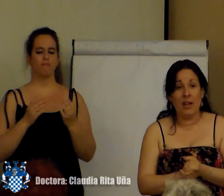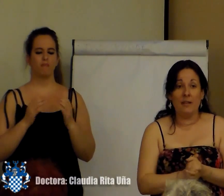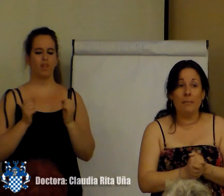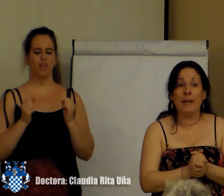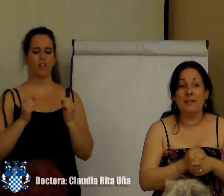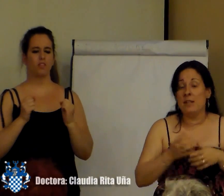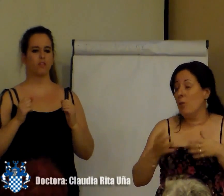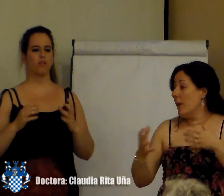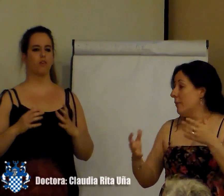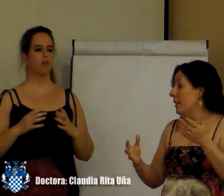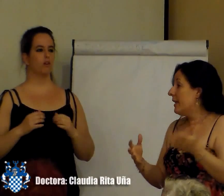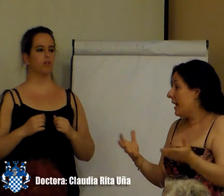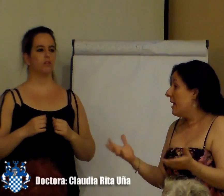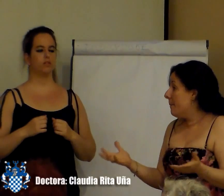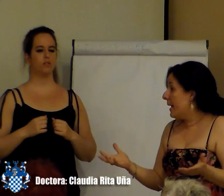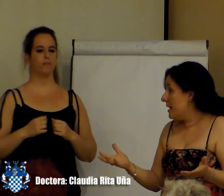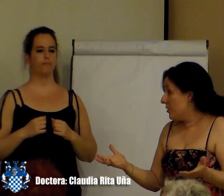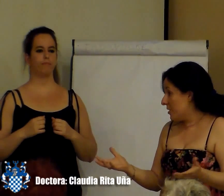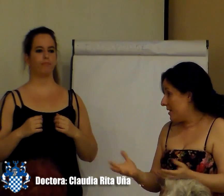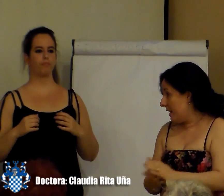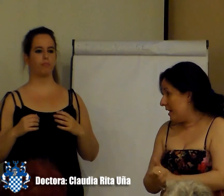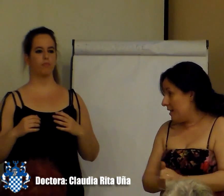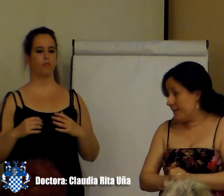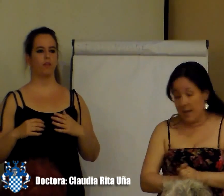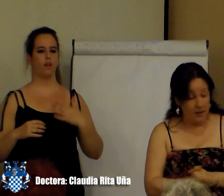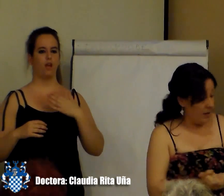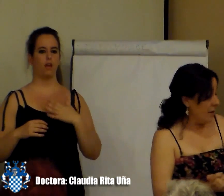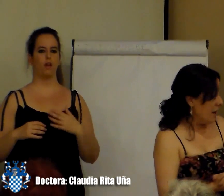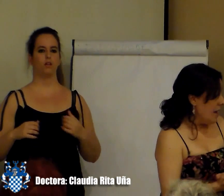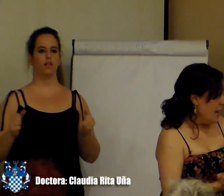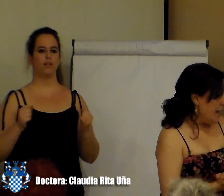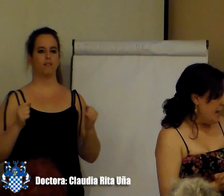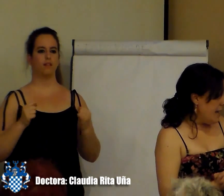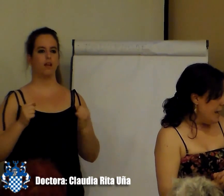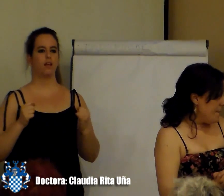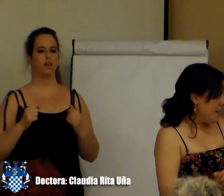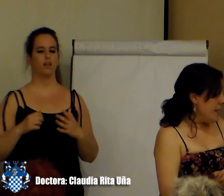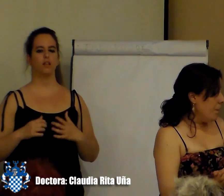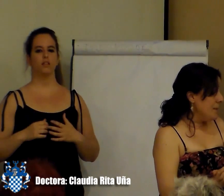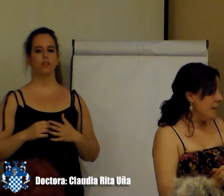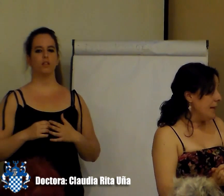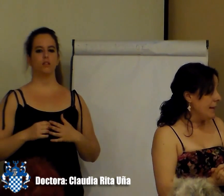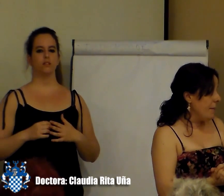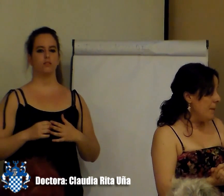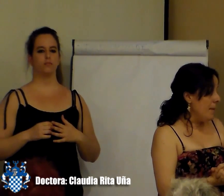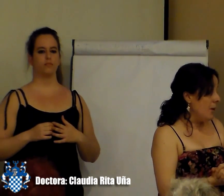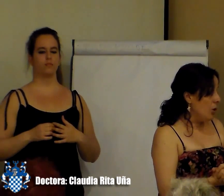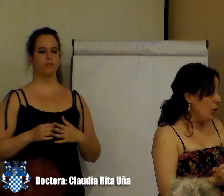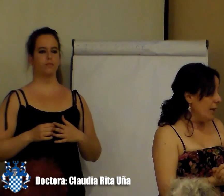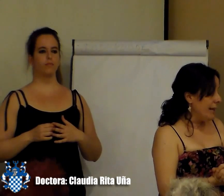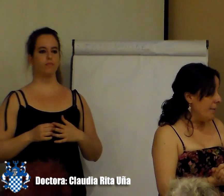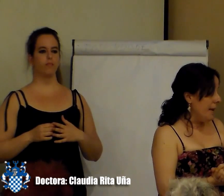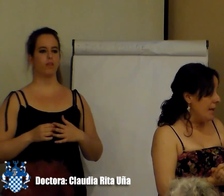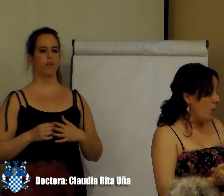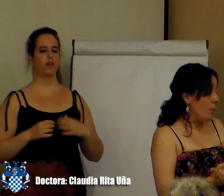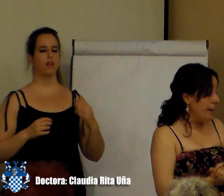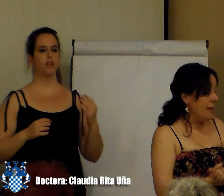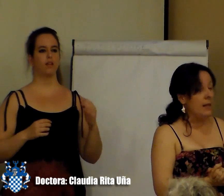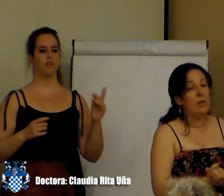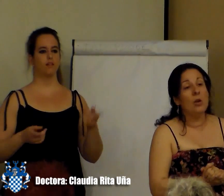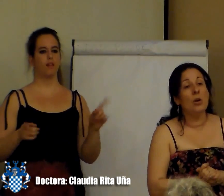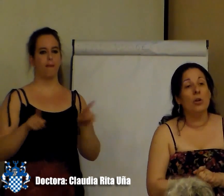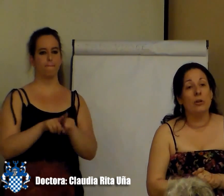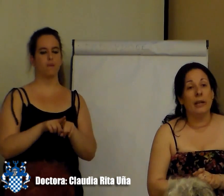hacer, o sea, parecido a un ataque de pánico, si se quiere decir. Y después también valoró el tema